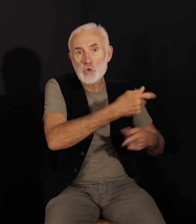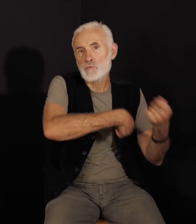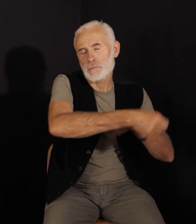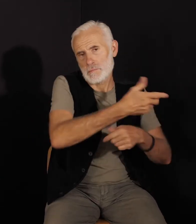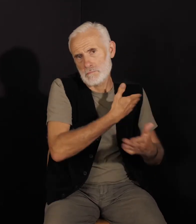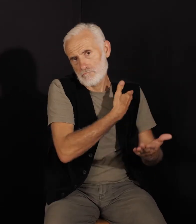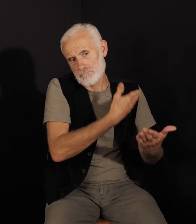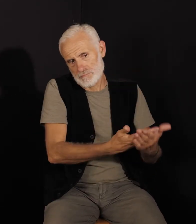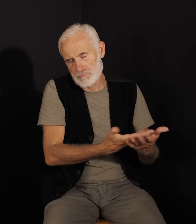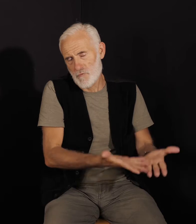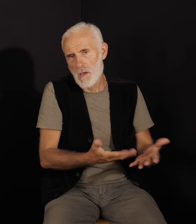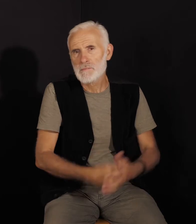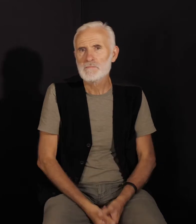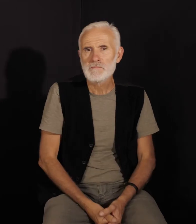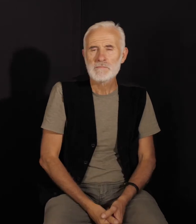également.